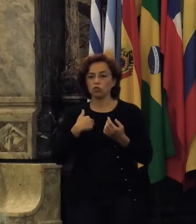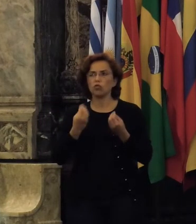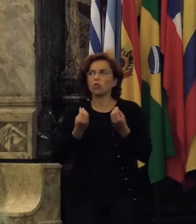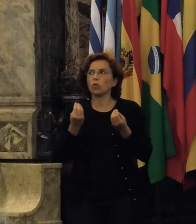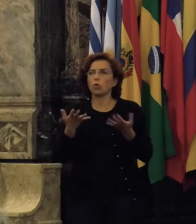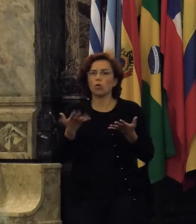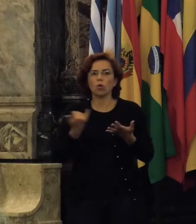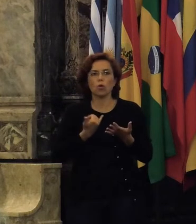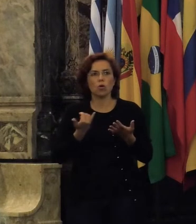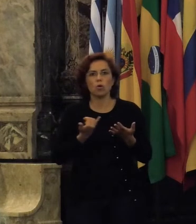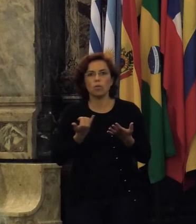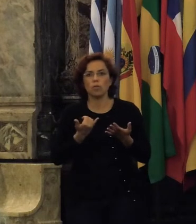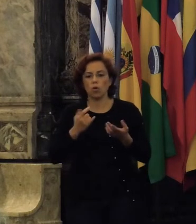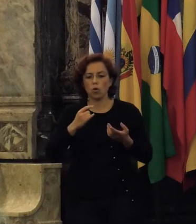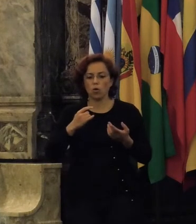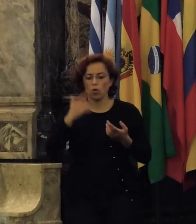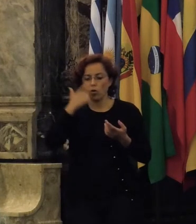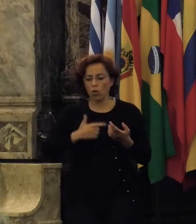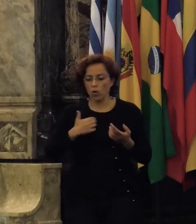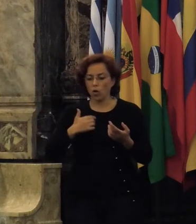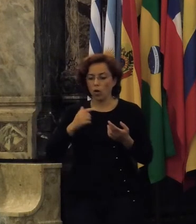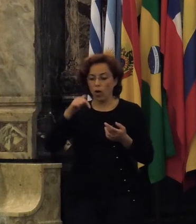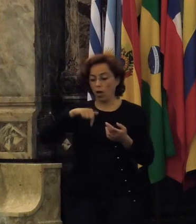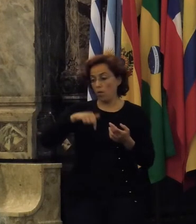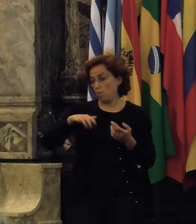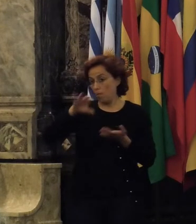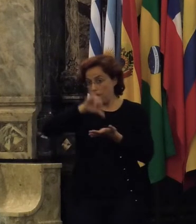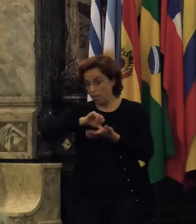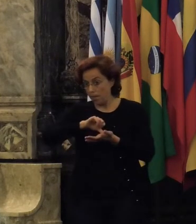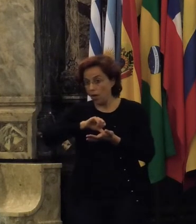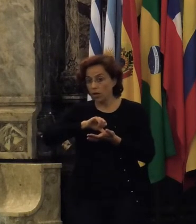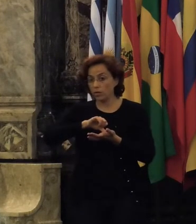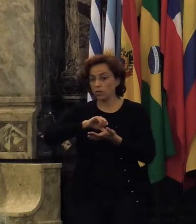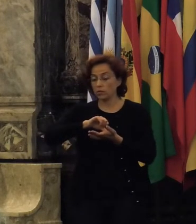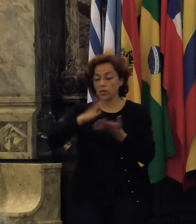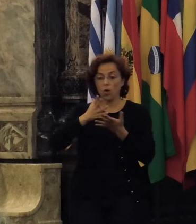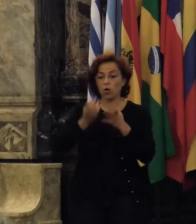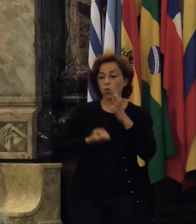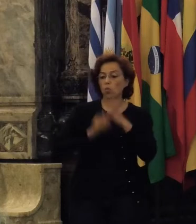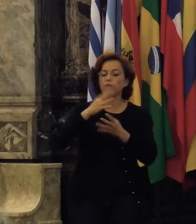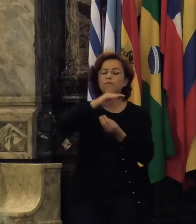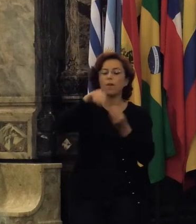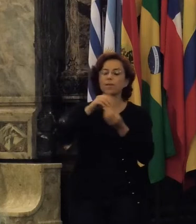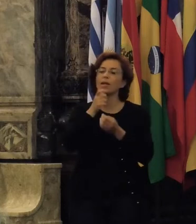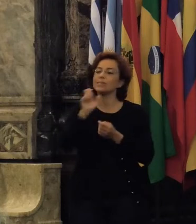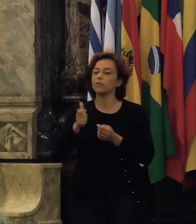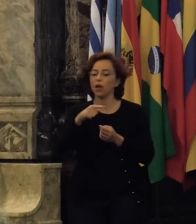manera que, al menos en nuestro país, se redefinió qué es familia.